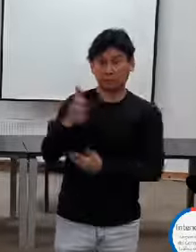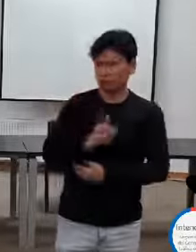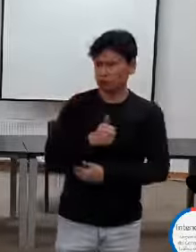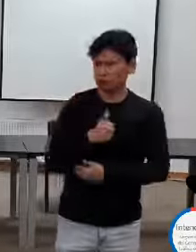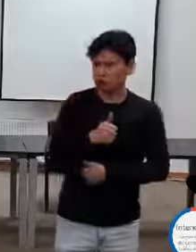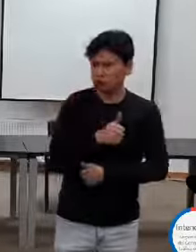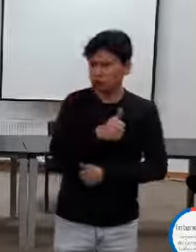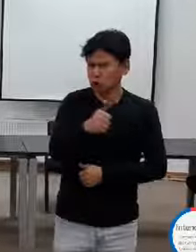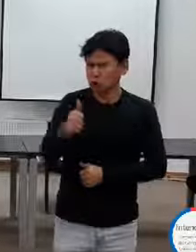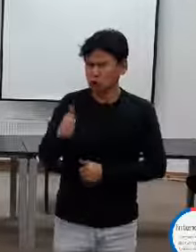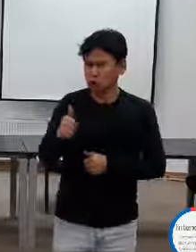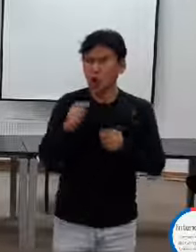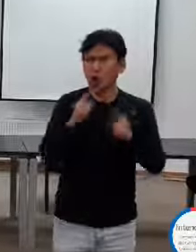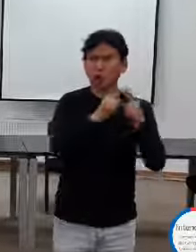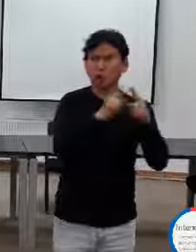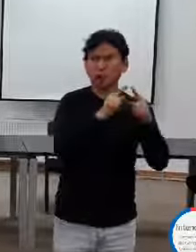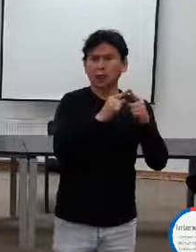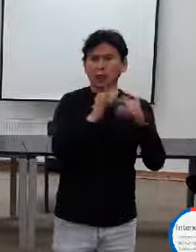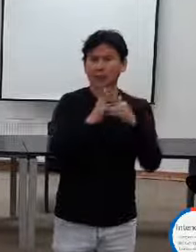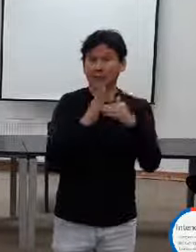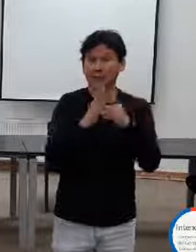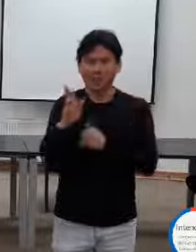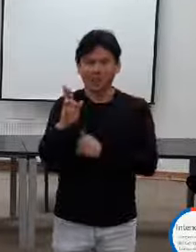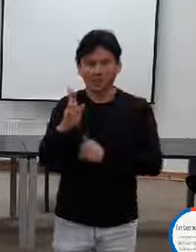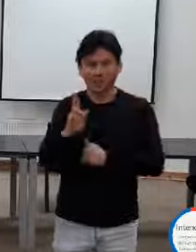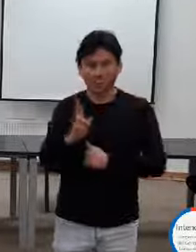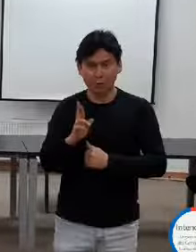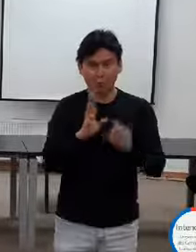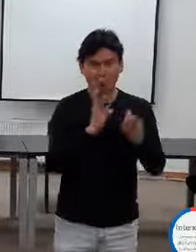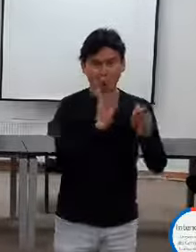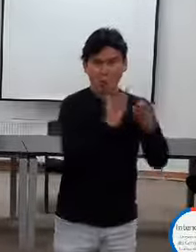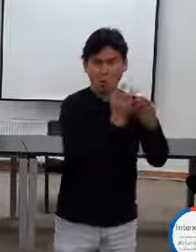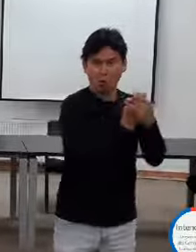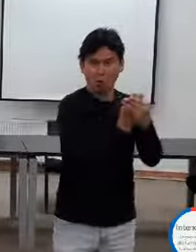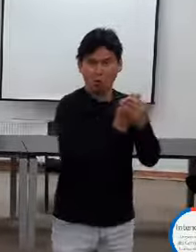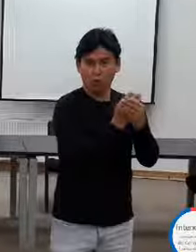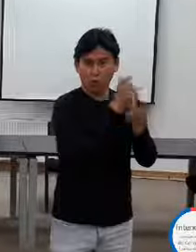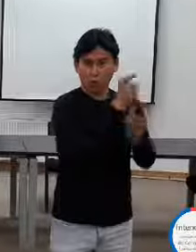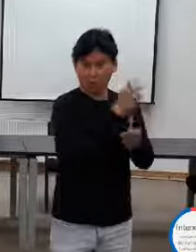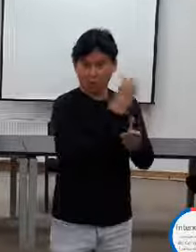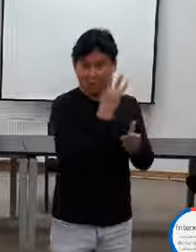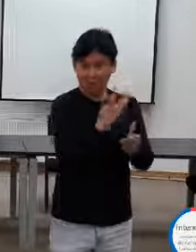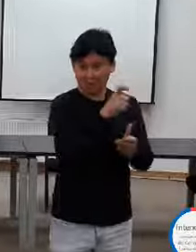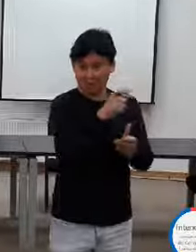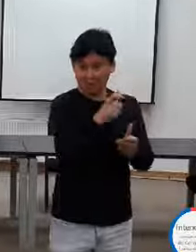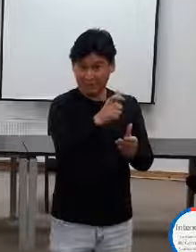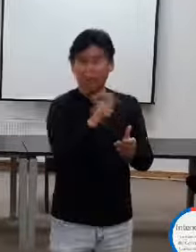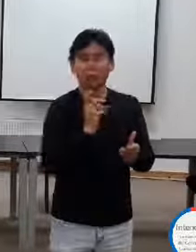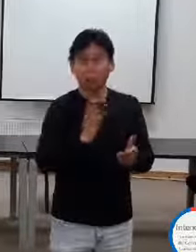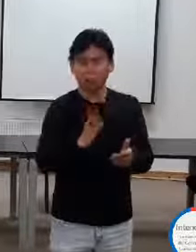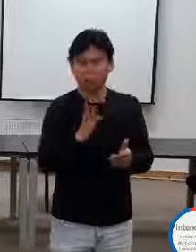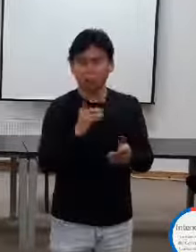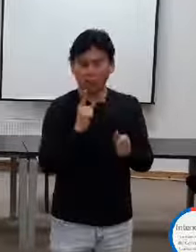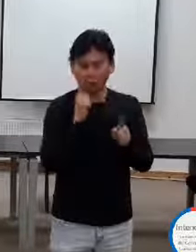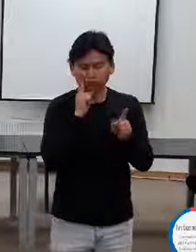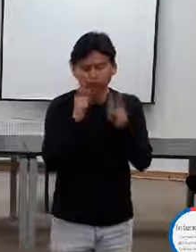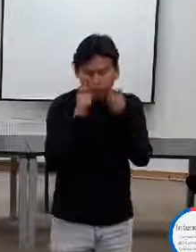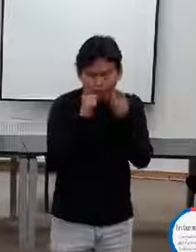todos los contactos estrechos que estaban pendientes de este grupo familiar y además continuamos con el